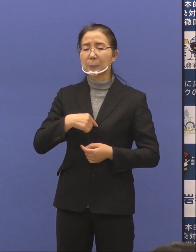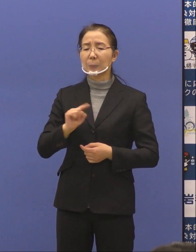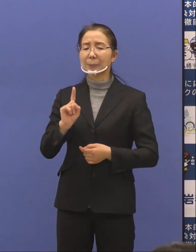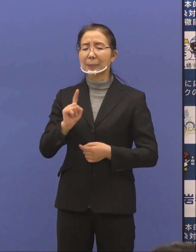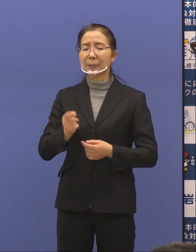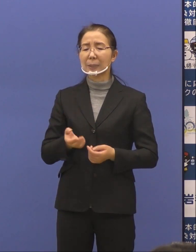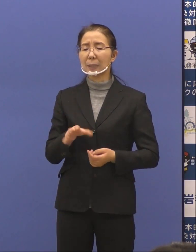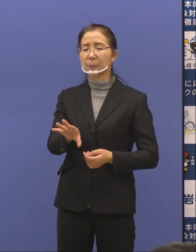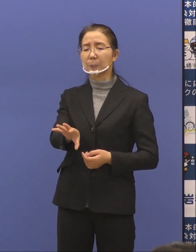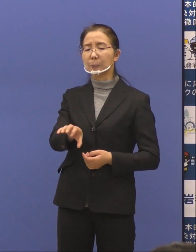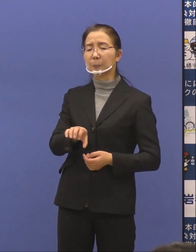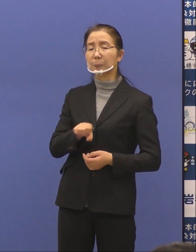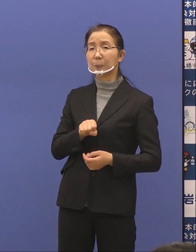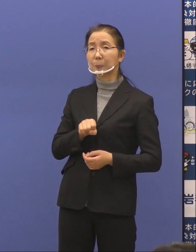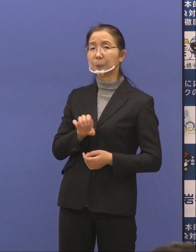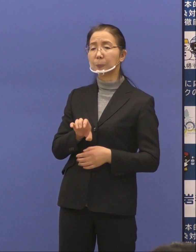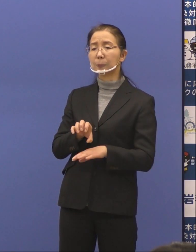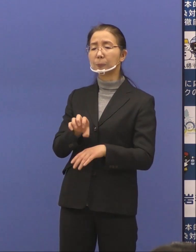か得る、